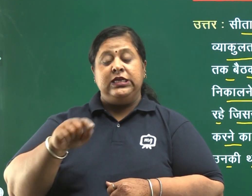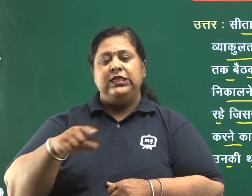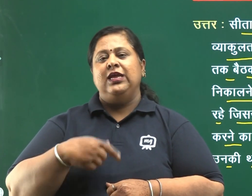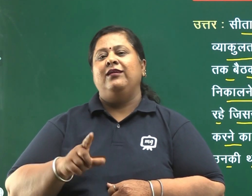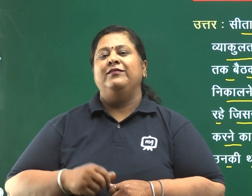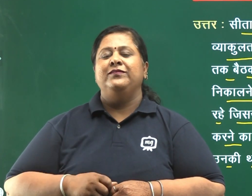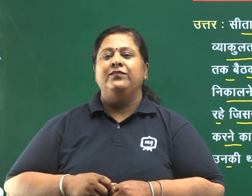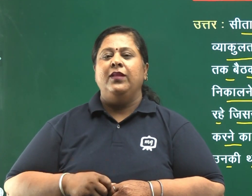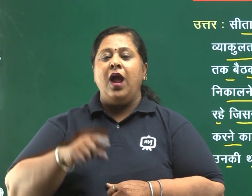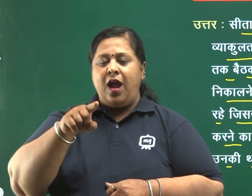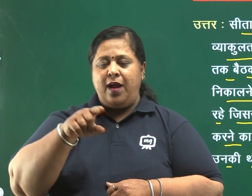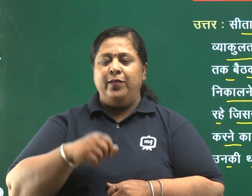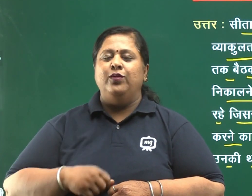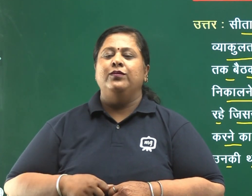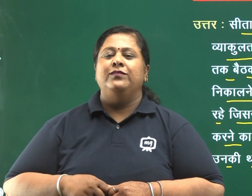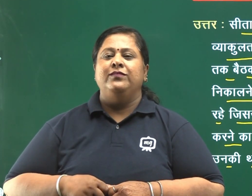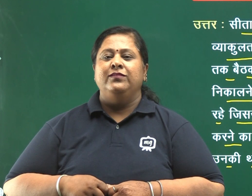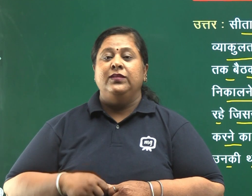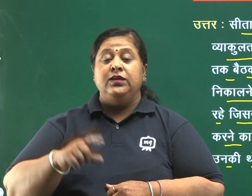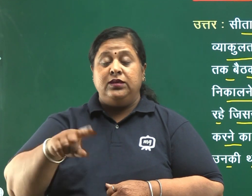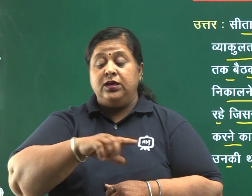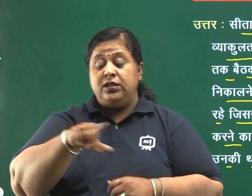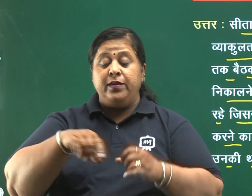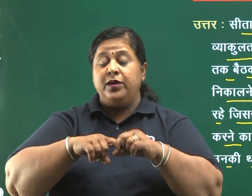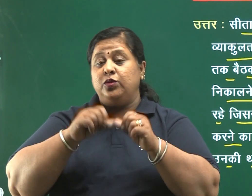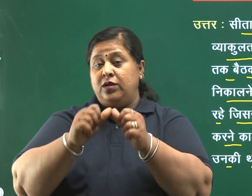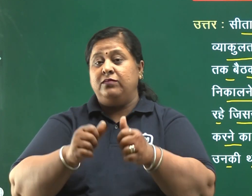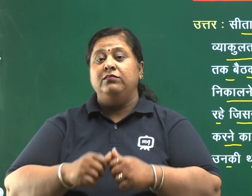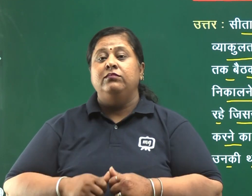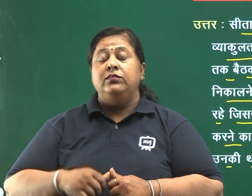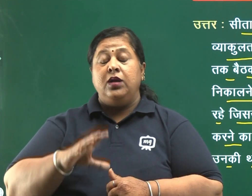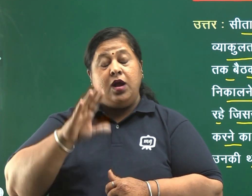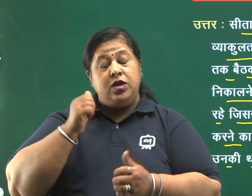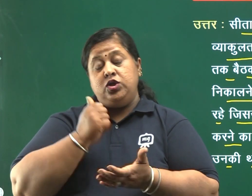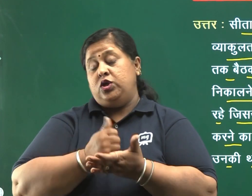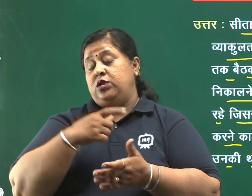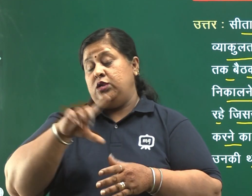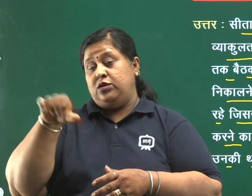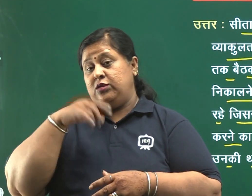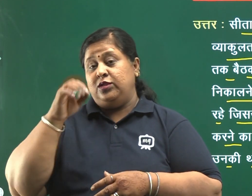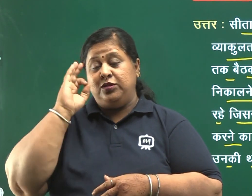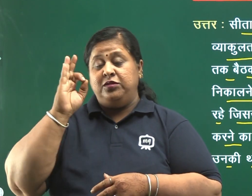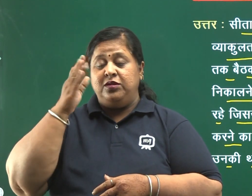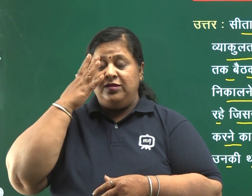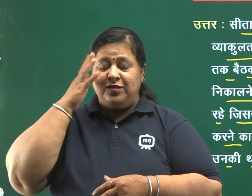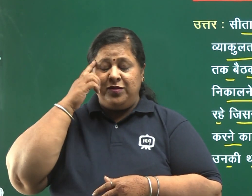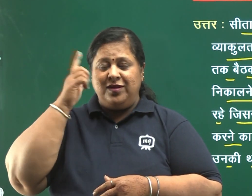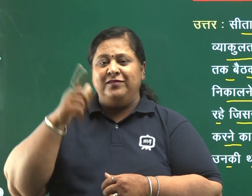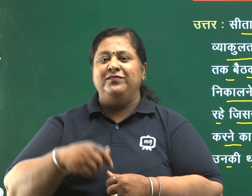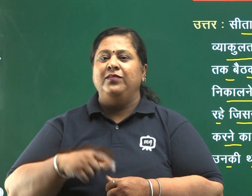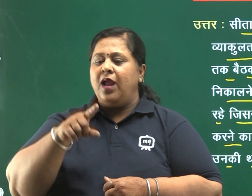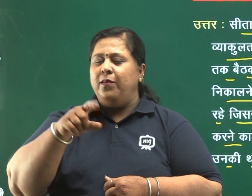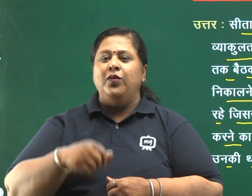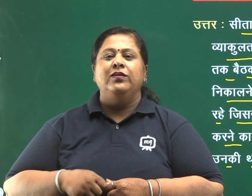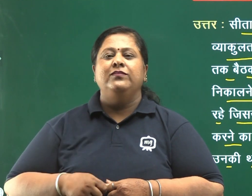जिससे कि आप लोगों को यह सभी प्रश्नोत्तर अच्छे से समझ आएं।